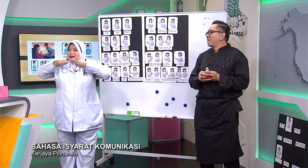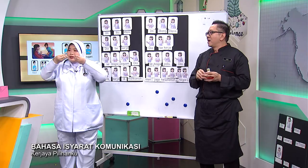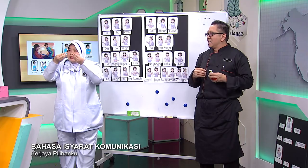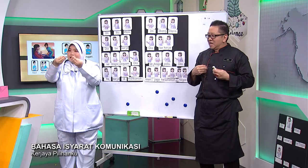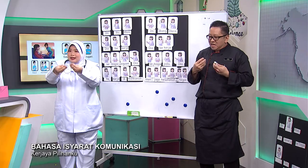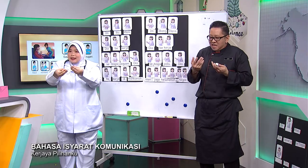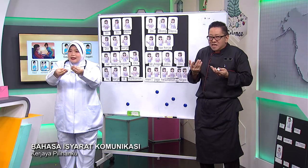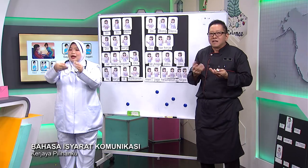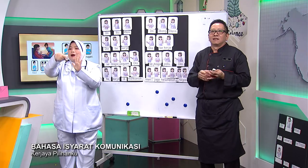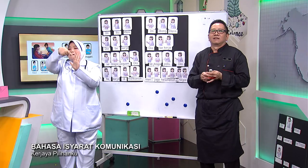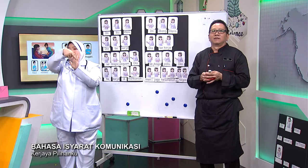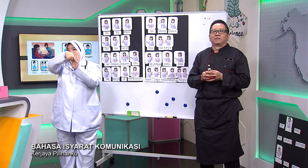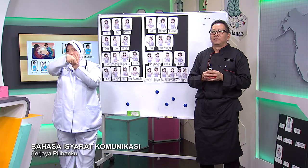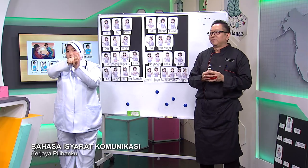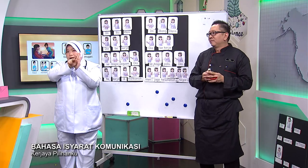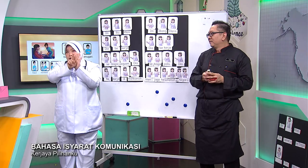memberi